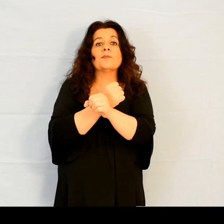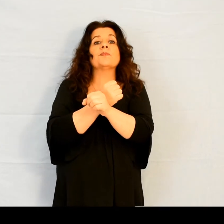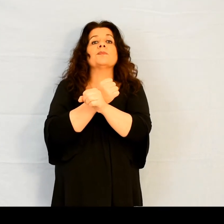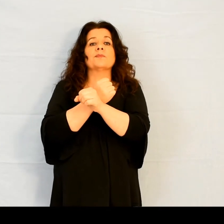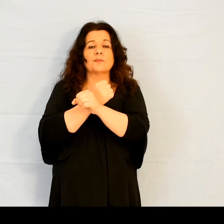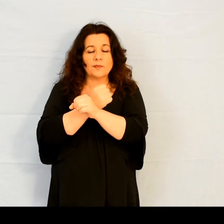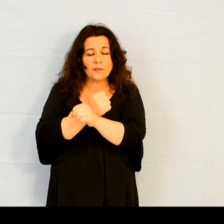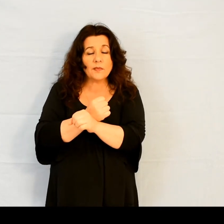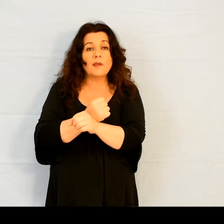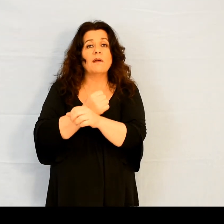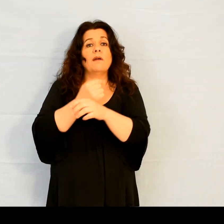le crâne,